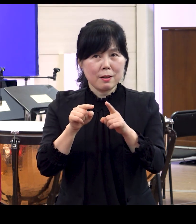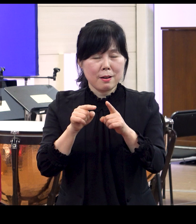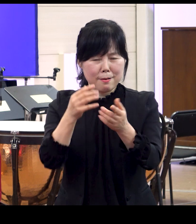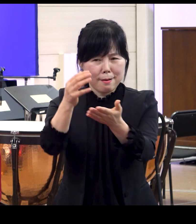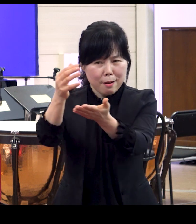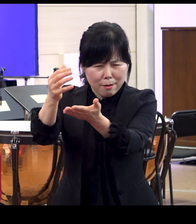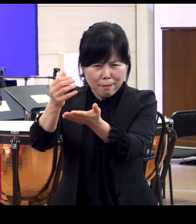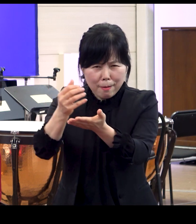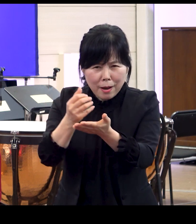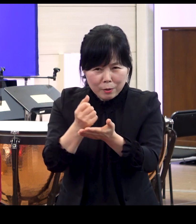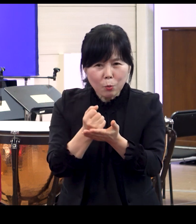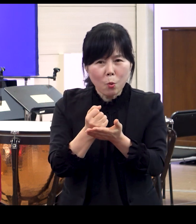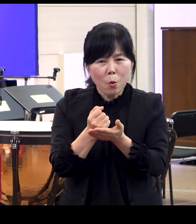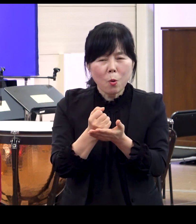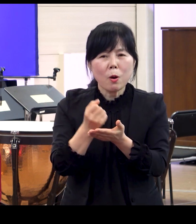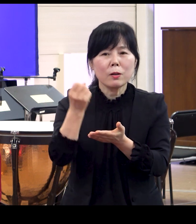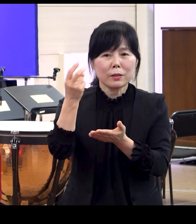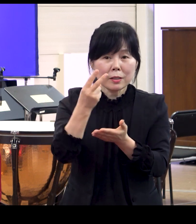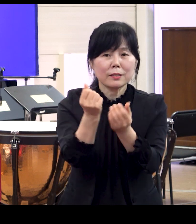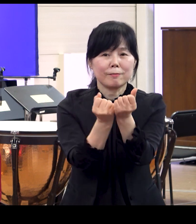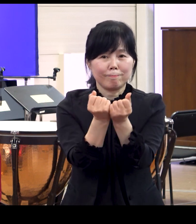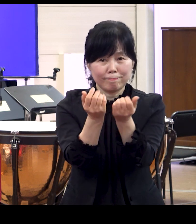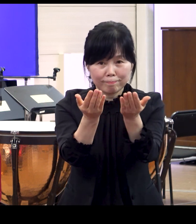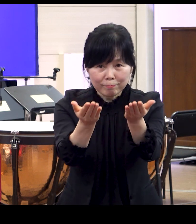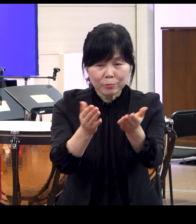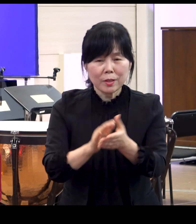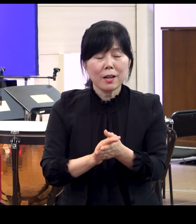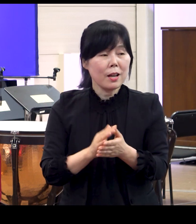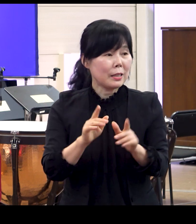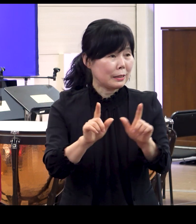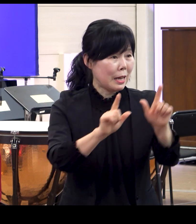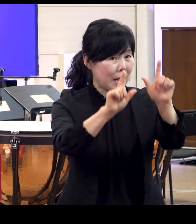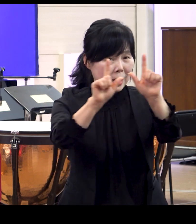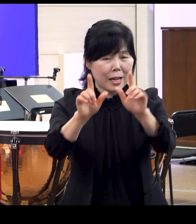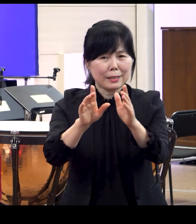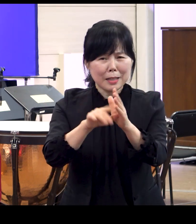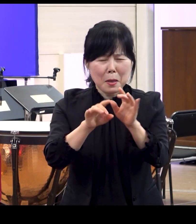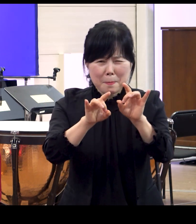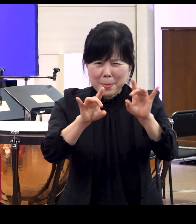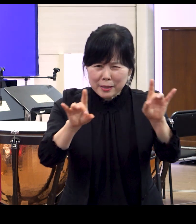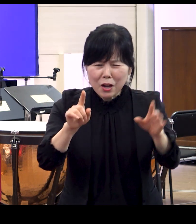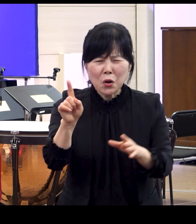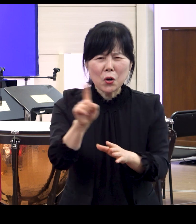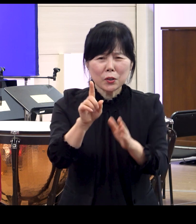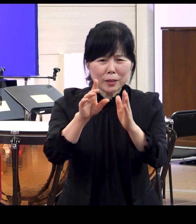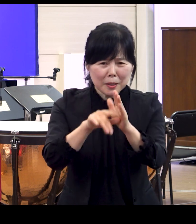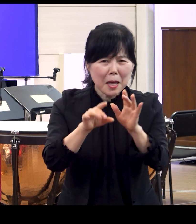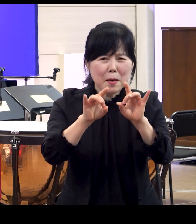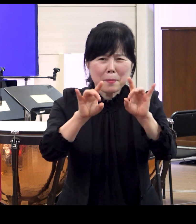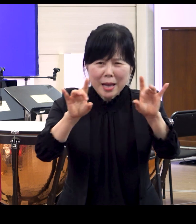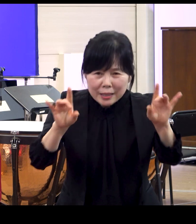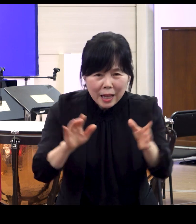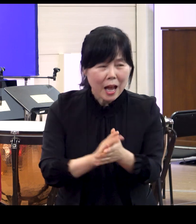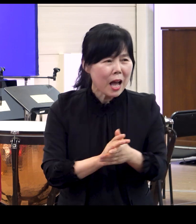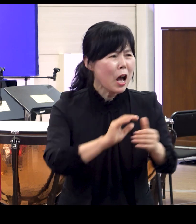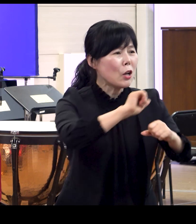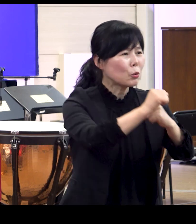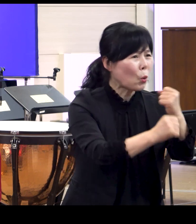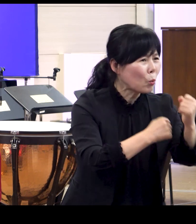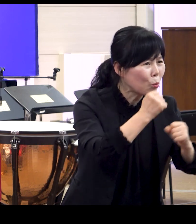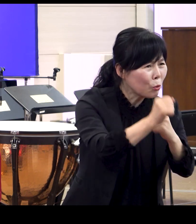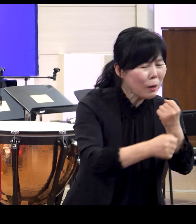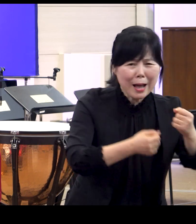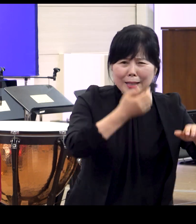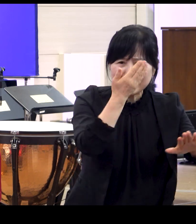메시지를 받으면서 다시 한번 얘기합니다. 살아가면서 어떤 경우에도